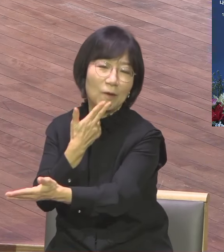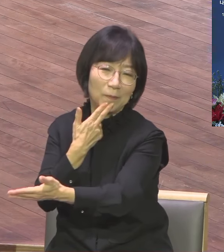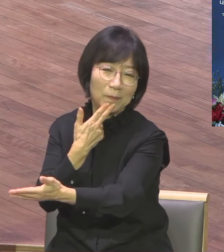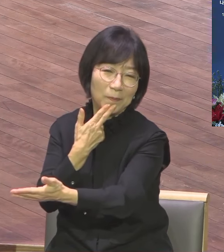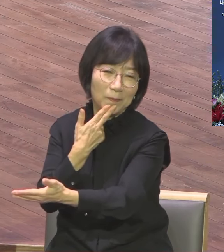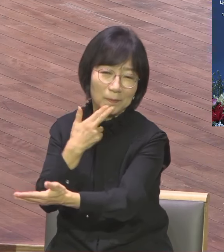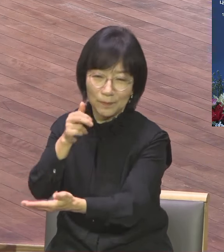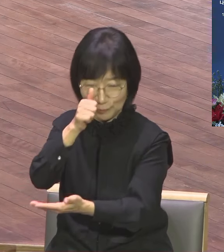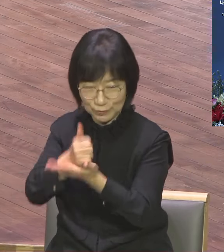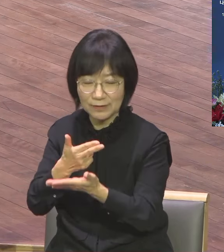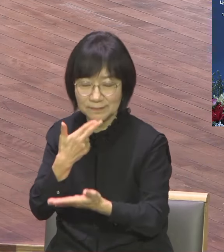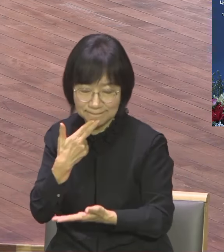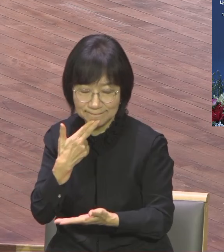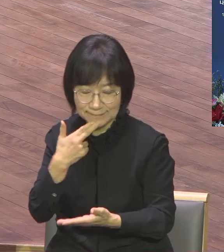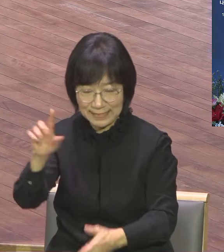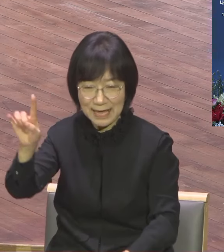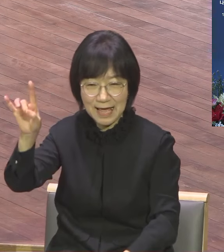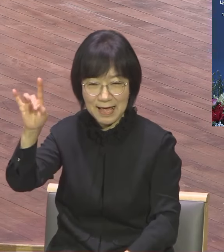죄가 없어야 돼요.